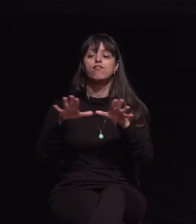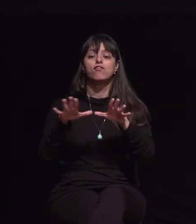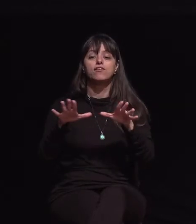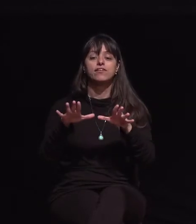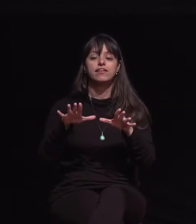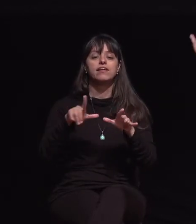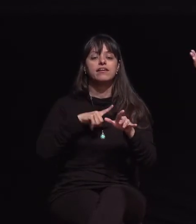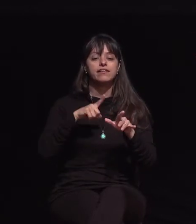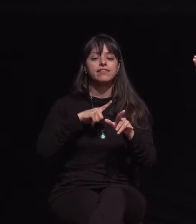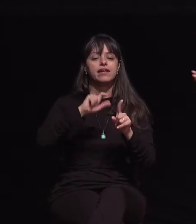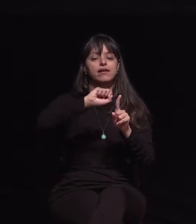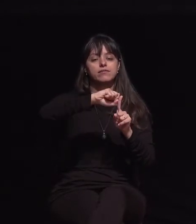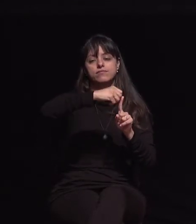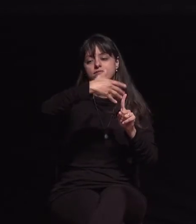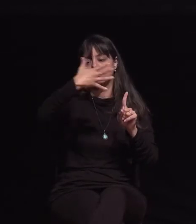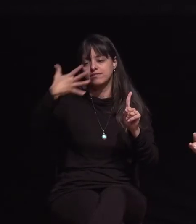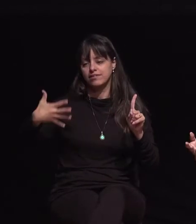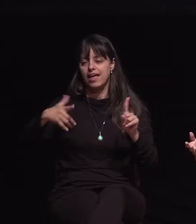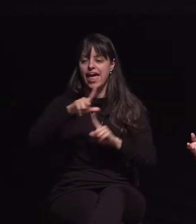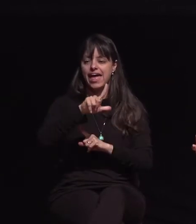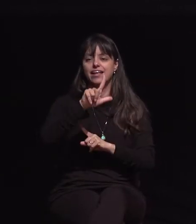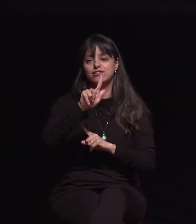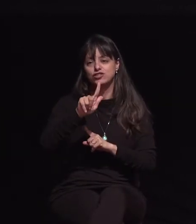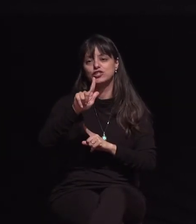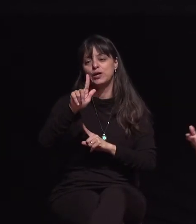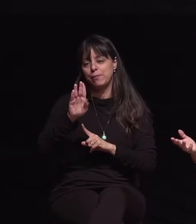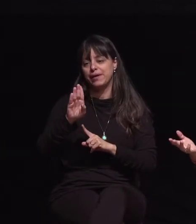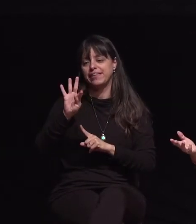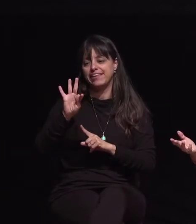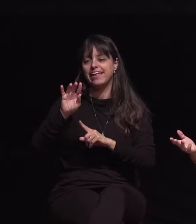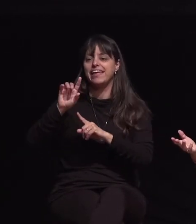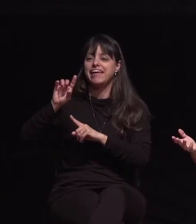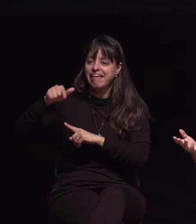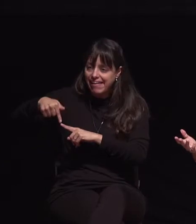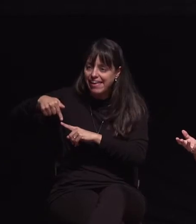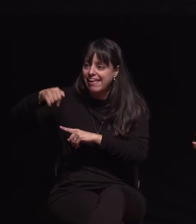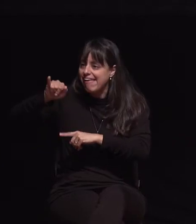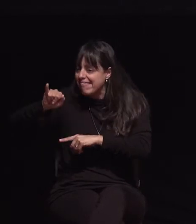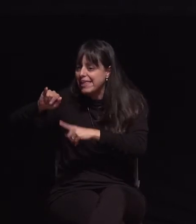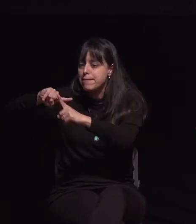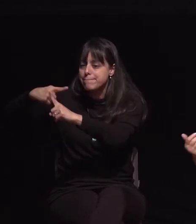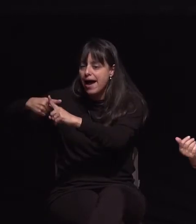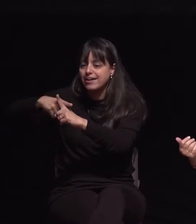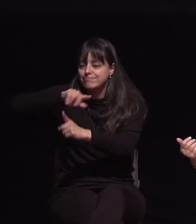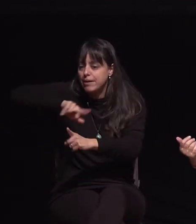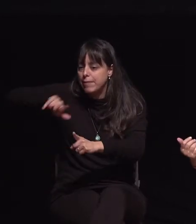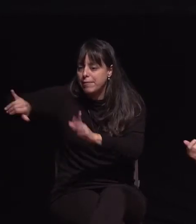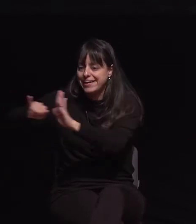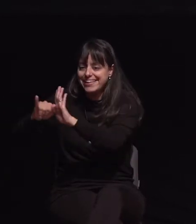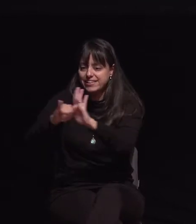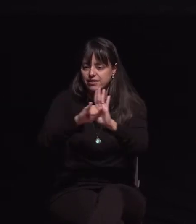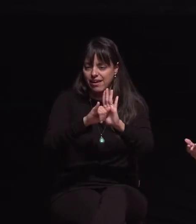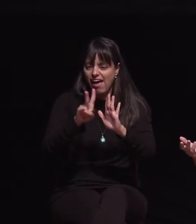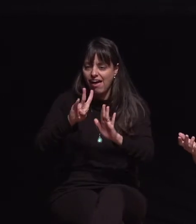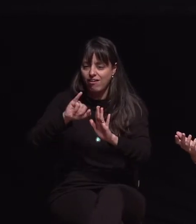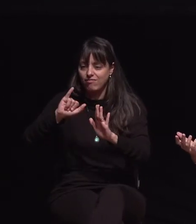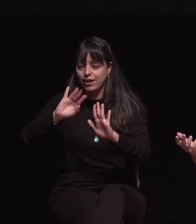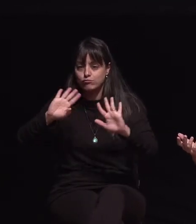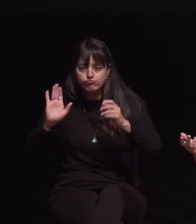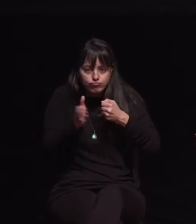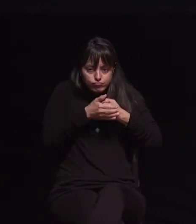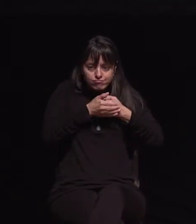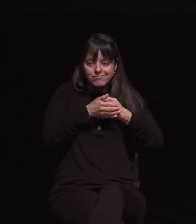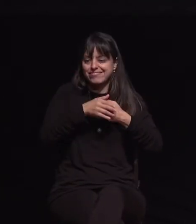QI+, e tal, não existia. Hoje existe. Quer dizer, vai todo mundo para o armário de novo? Não vai,